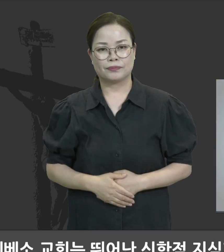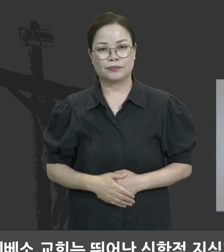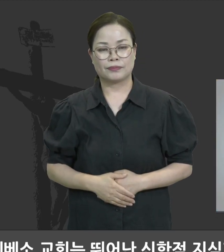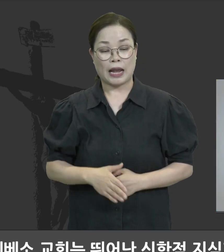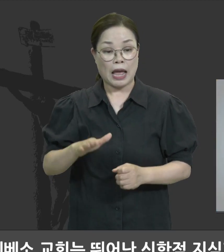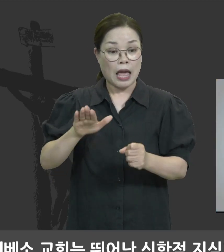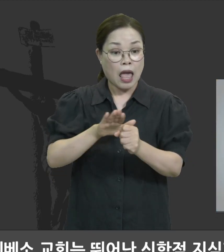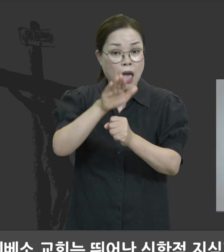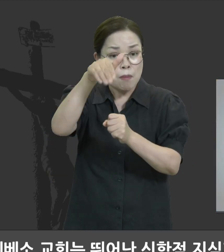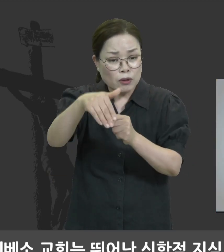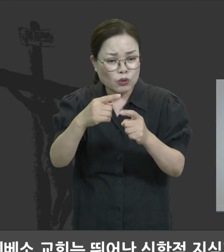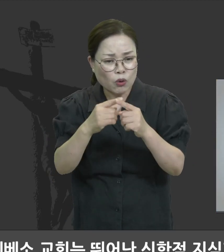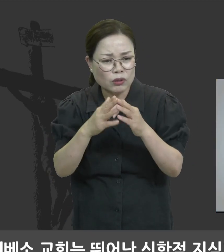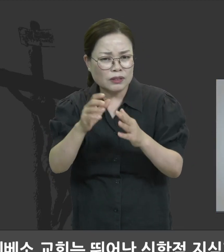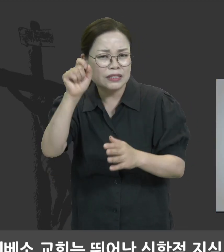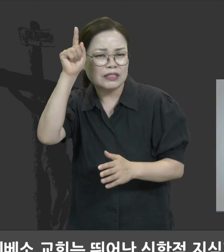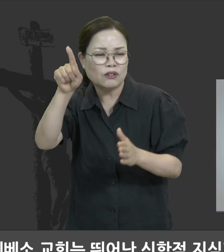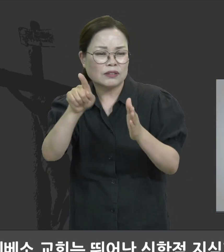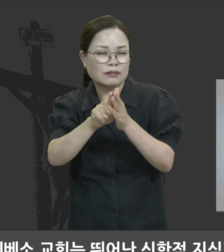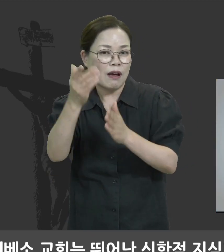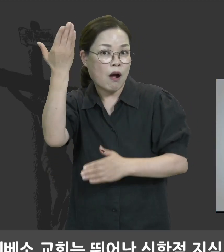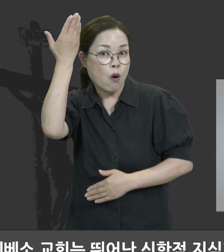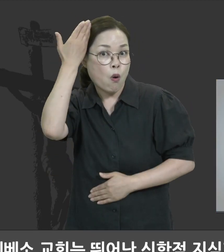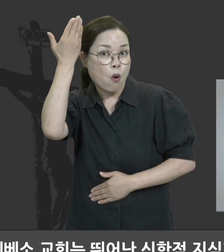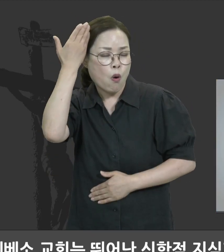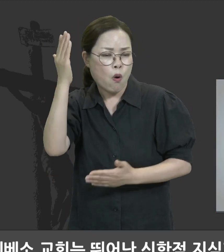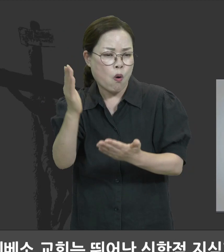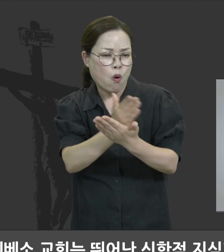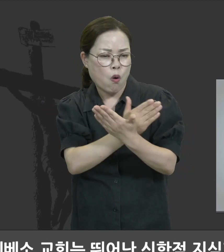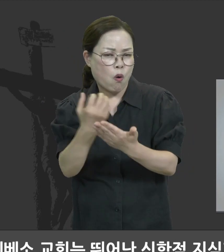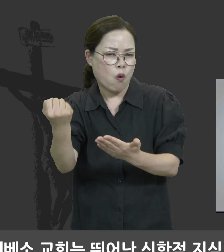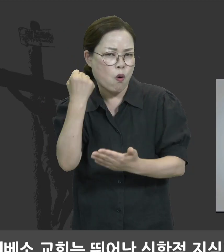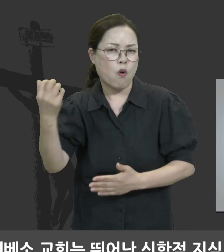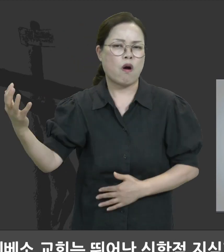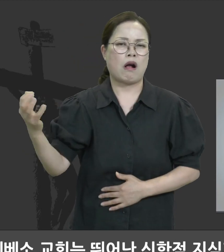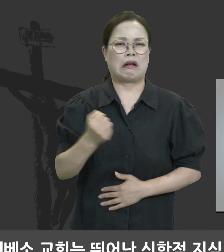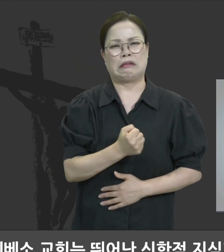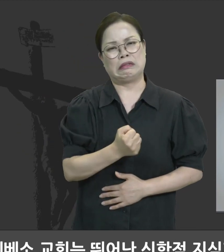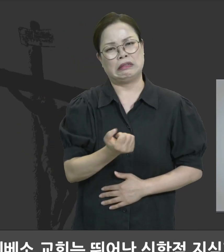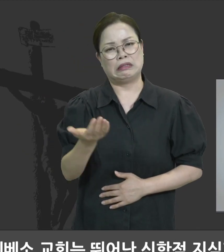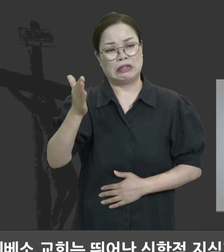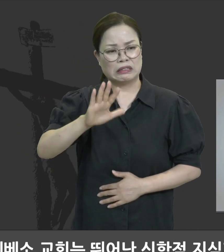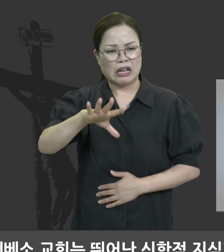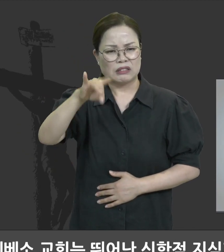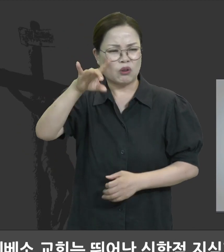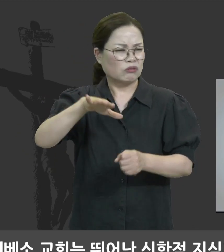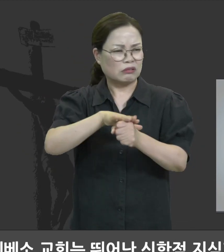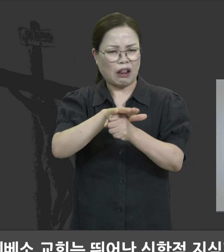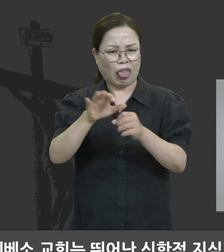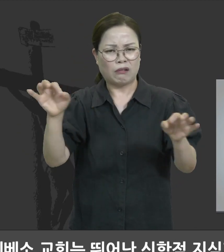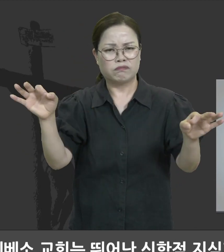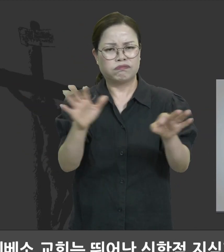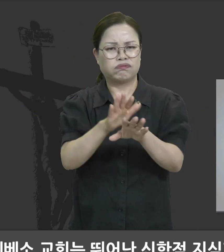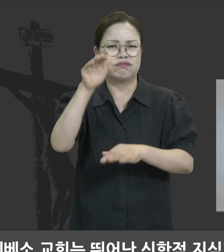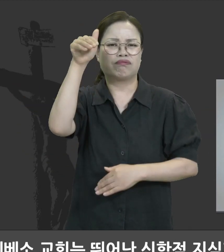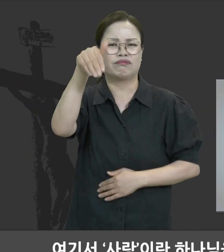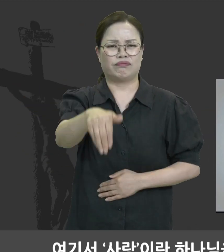에베소 교회는 뛰어난 신학적 지식과 분별력은 갖추고 있었지만 첫사랑이